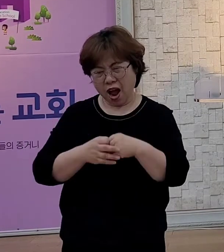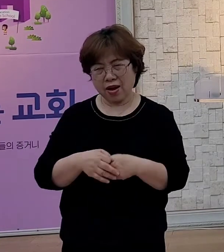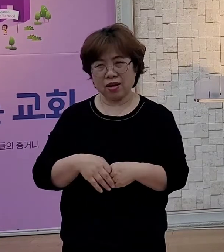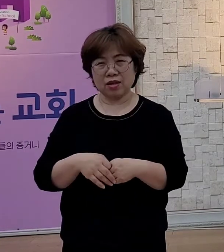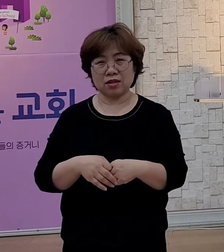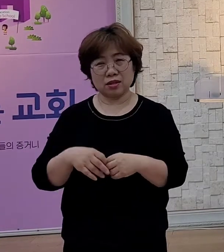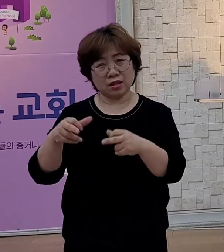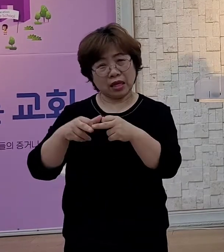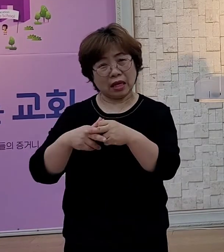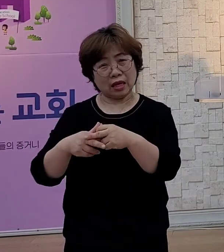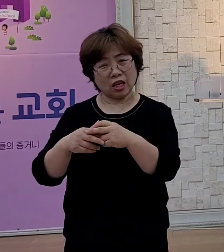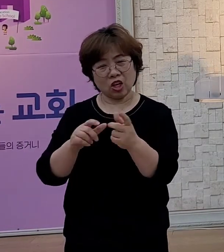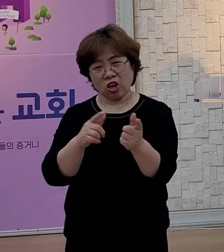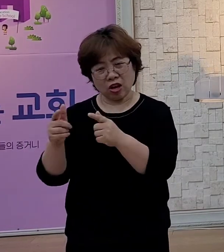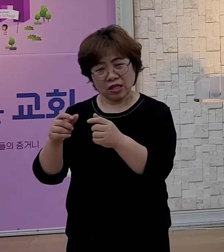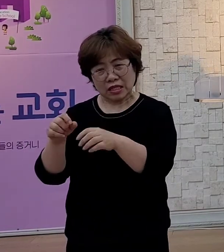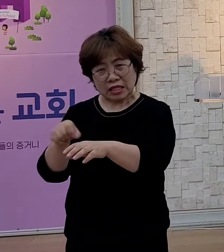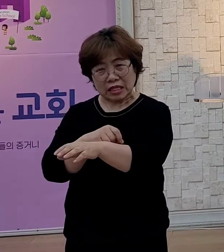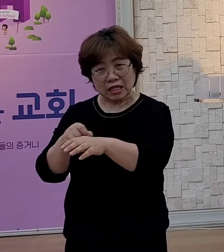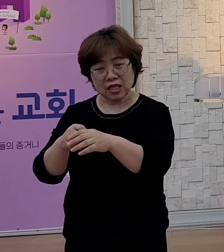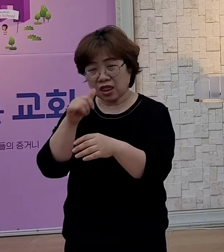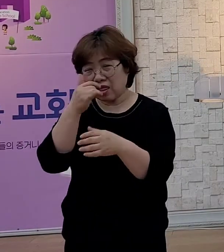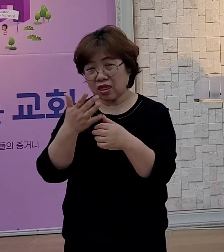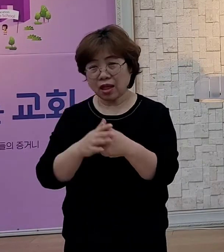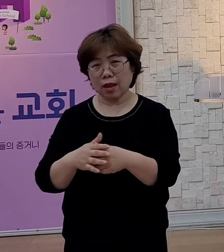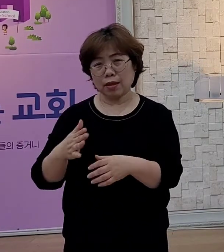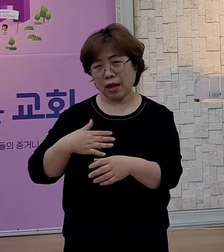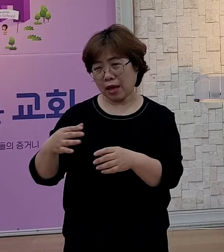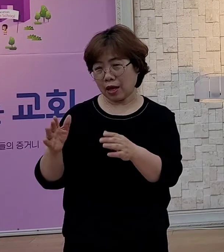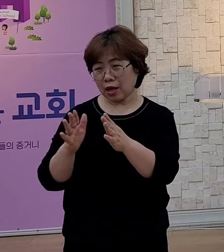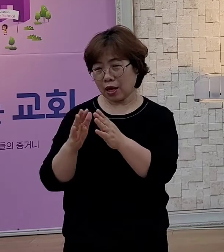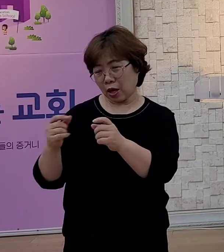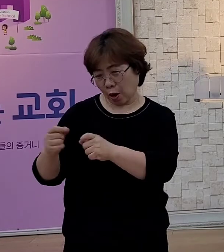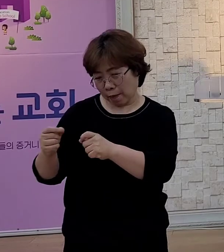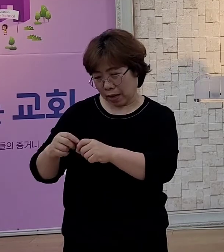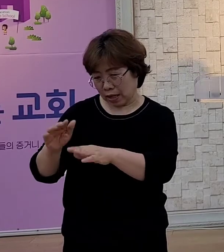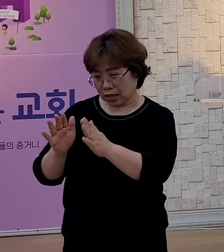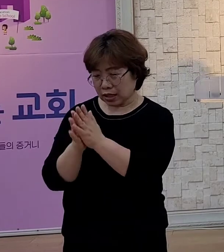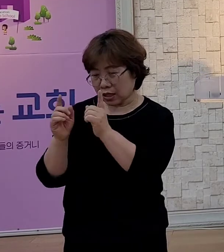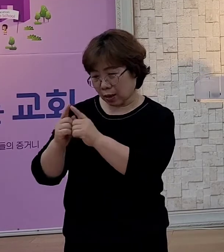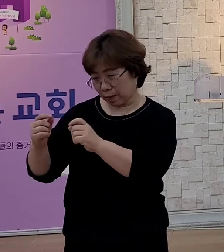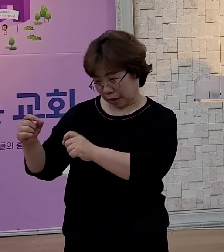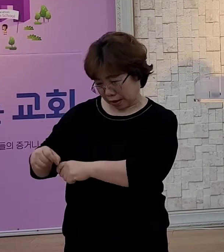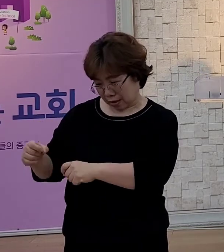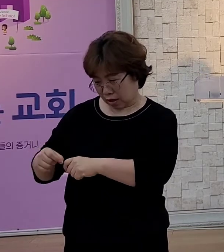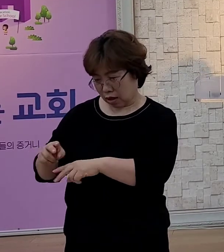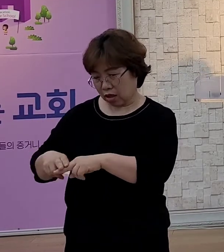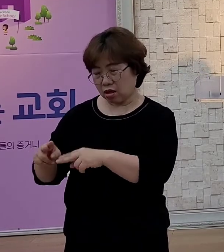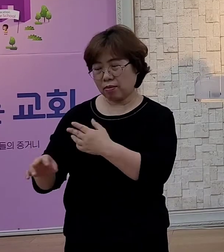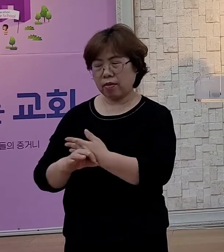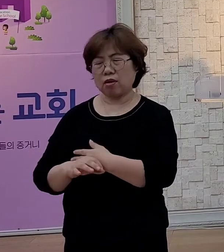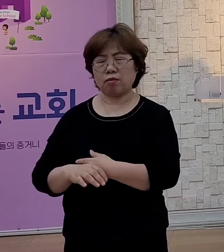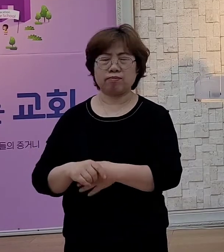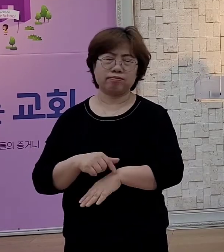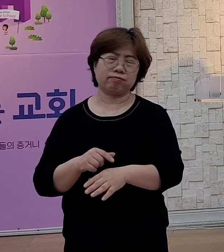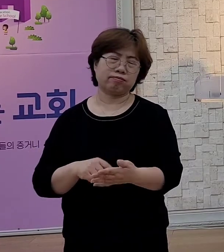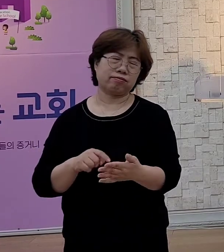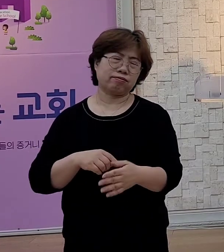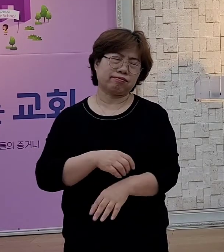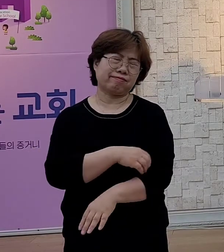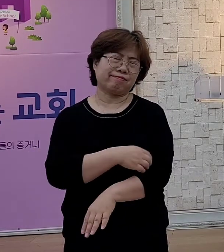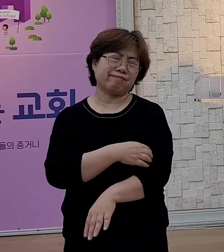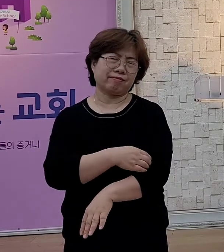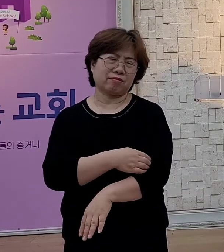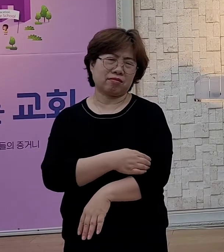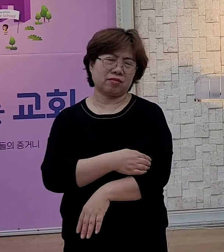이러잖아요. 그러니까 여러 가지 특징이 있는데 막 뭐 이런저런 걸 불문하고 옆에 장애인이 앉으면